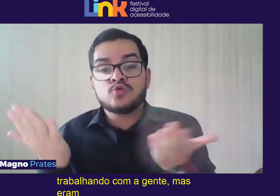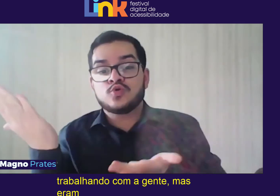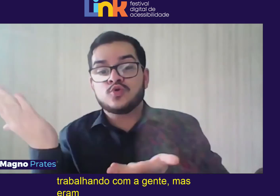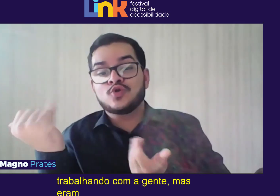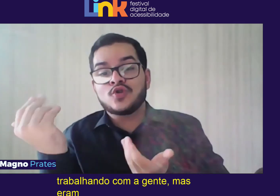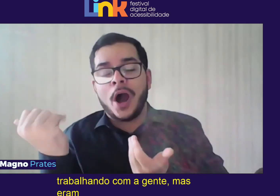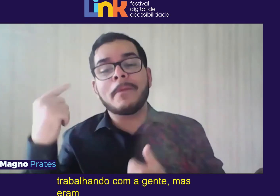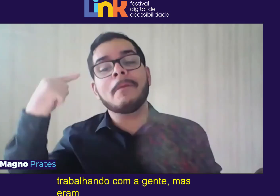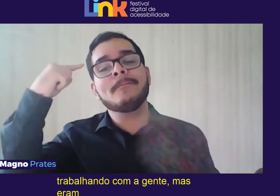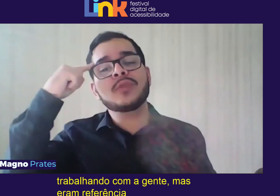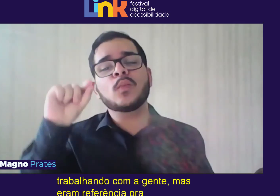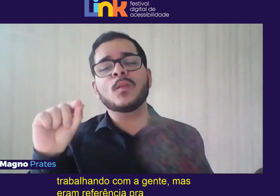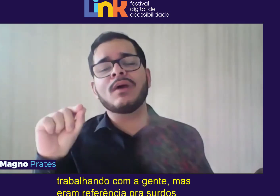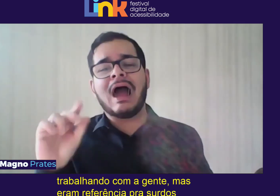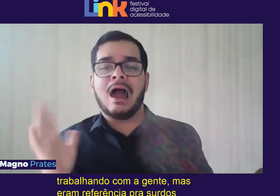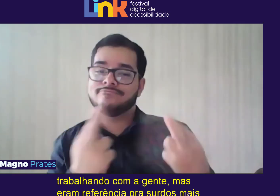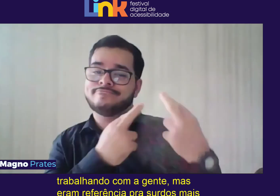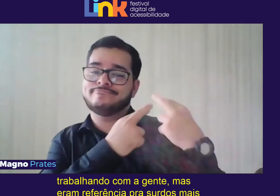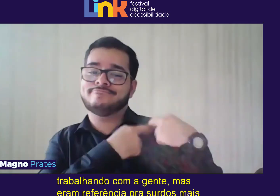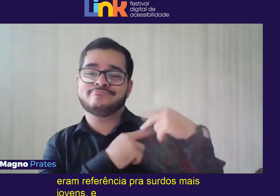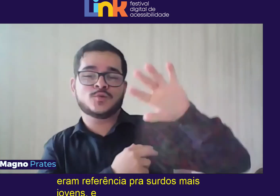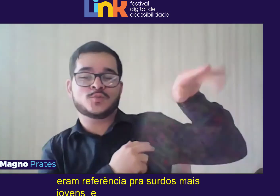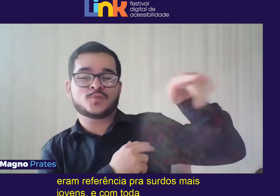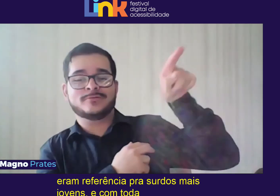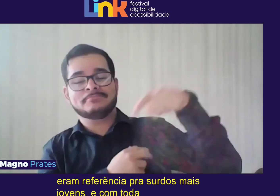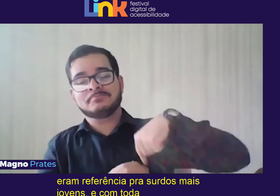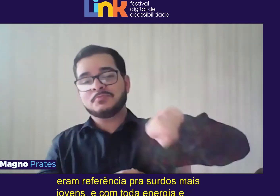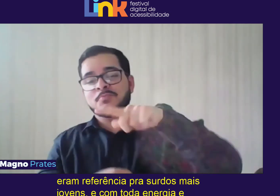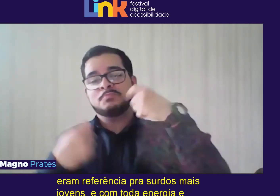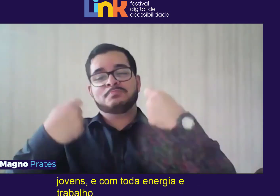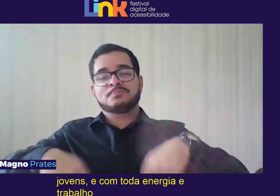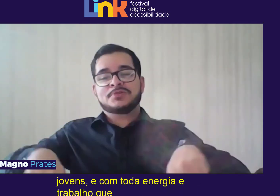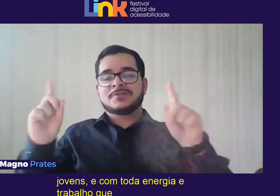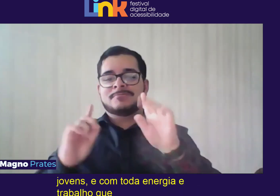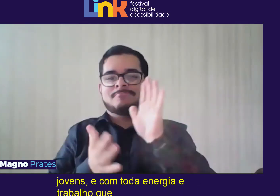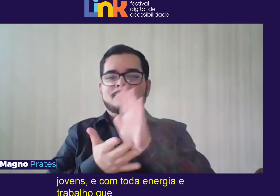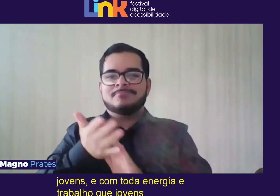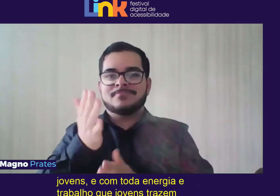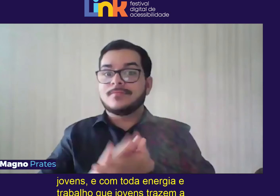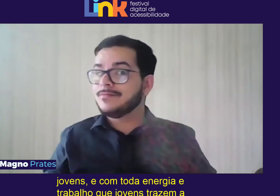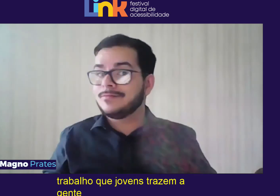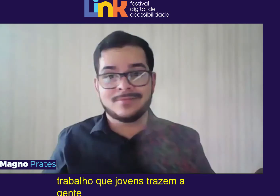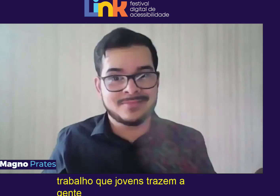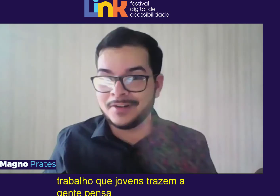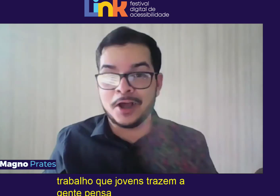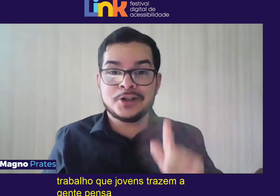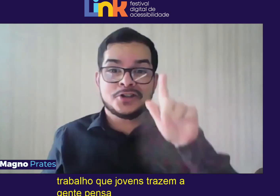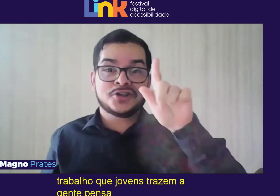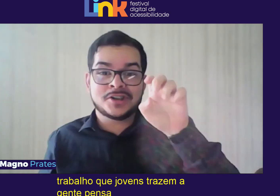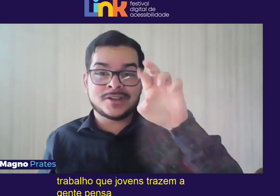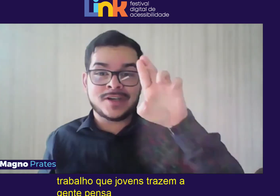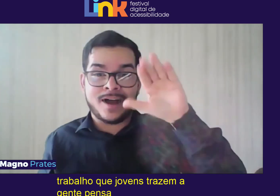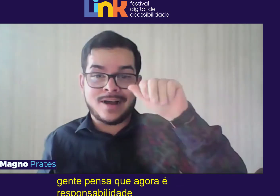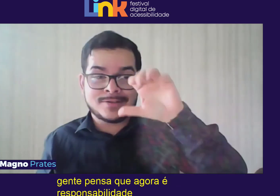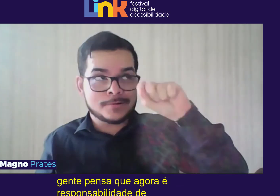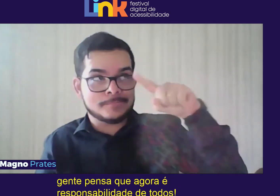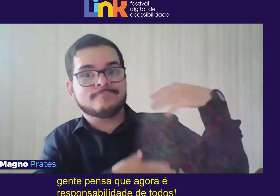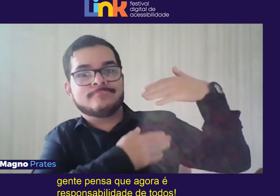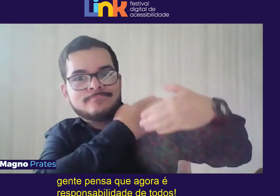toda a energia e trabalho que os jovens trazem, a gente pensa que agora é a responsabilidade de todos. Mas isso não quer dizer que os nossos